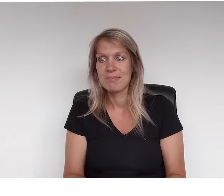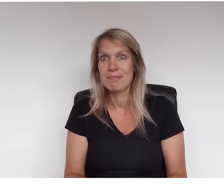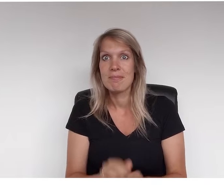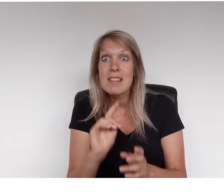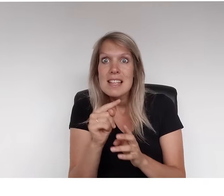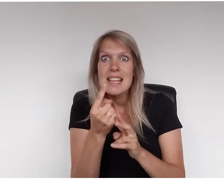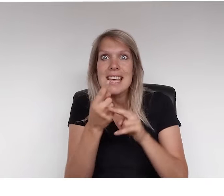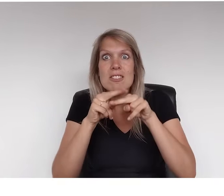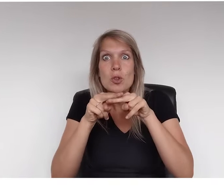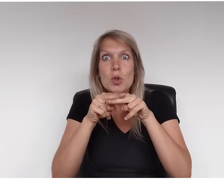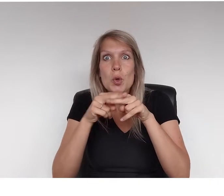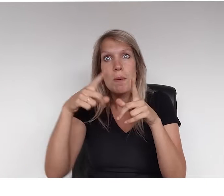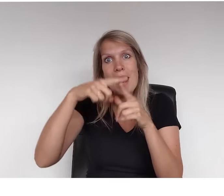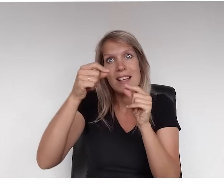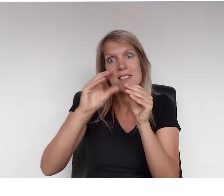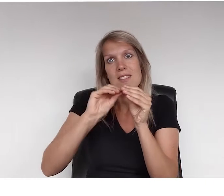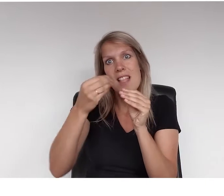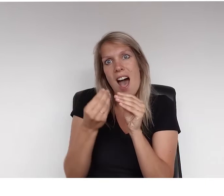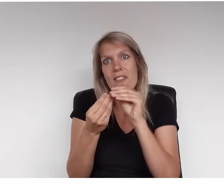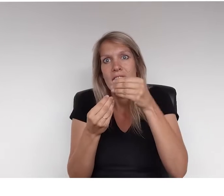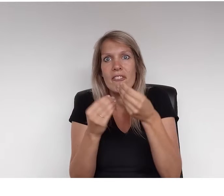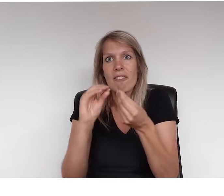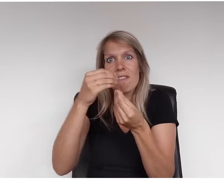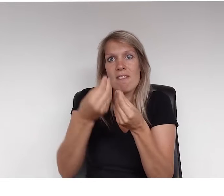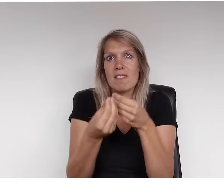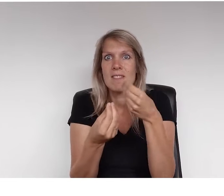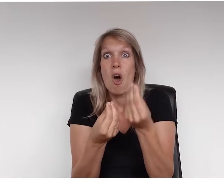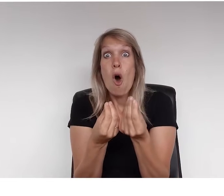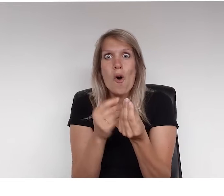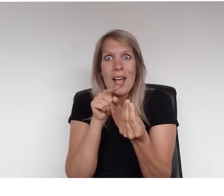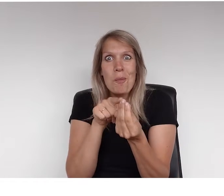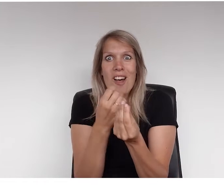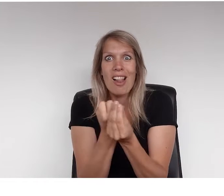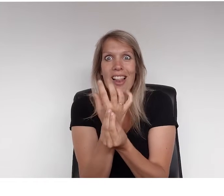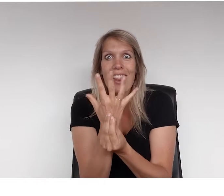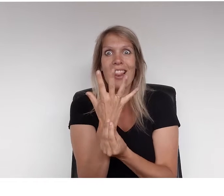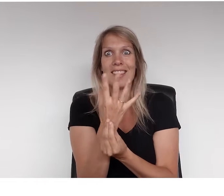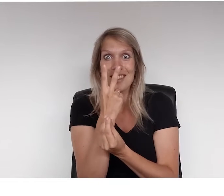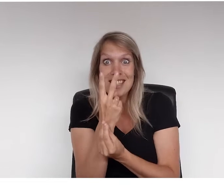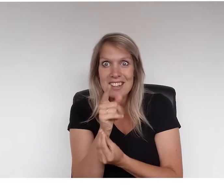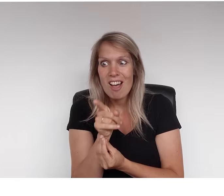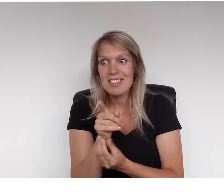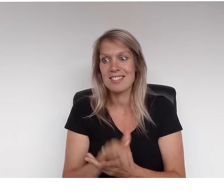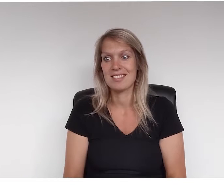Eerst de groene blaadjes eraf. En hij komt al tevoorschijn, zie je dat?